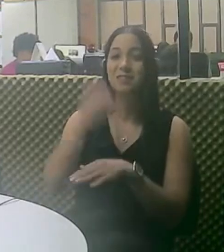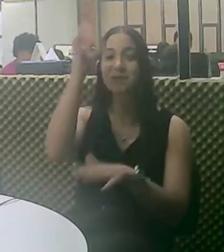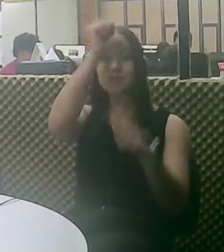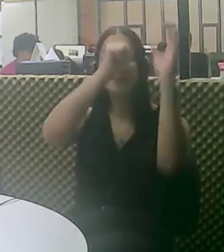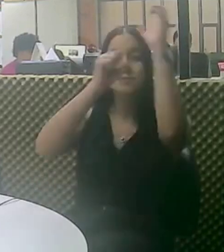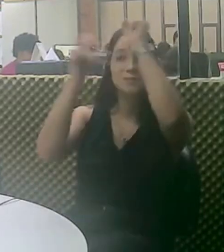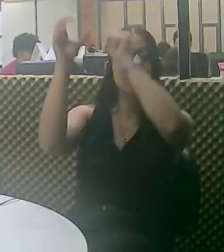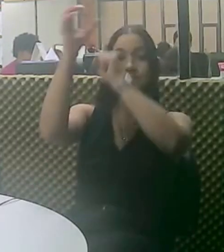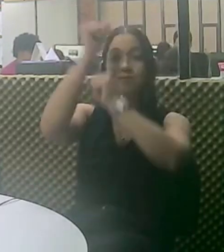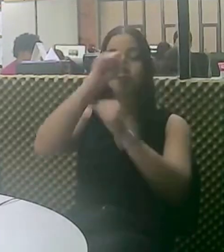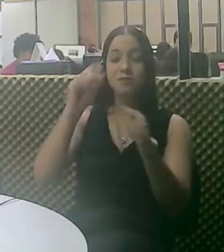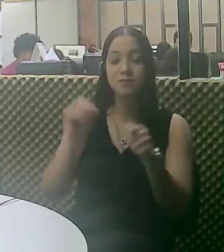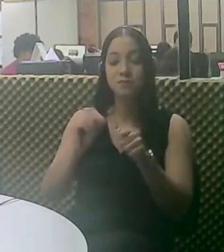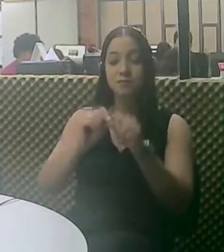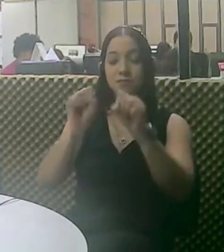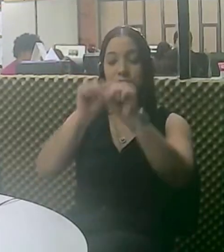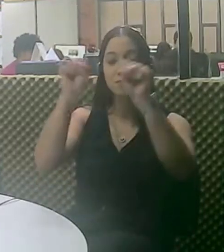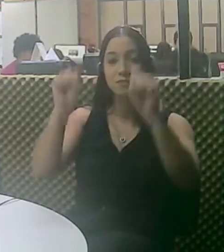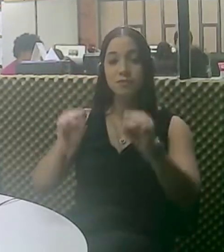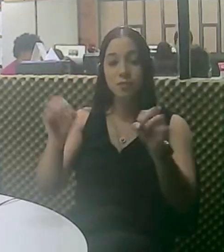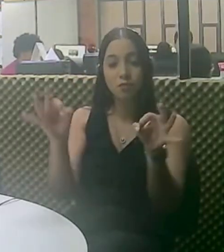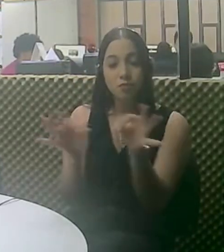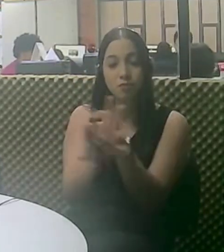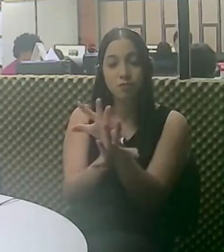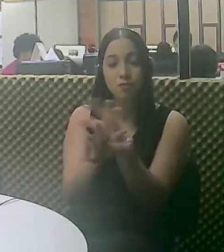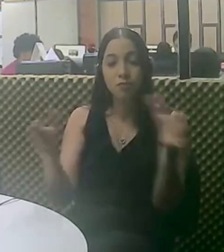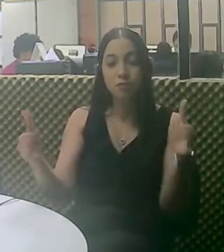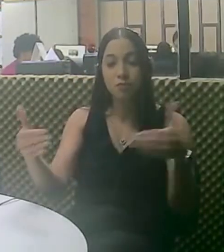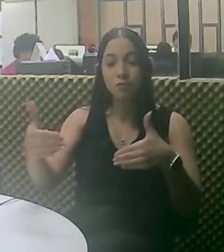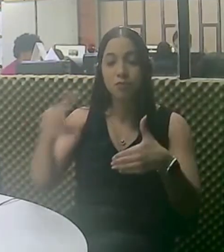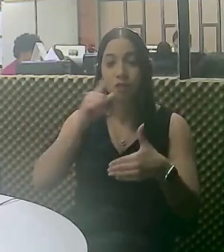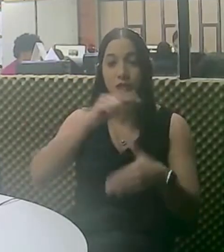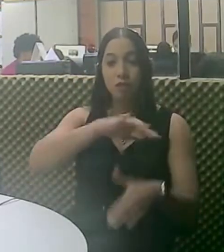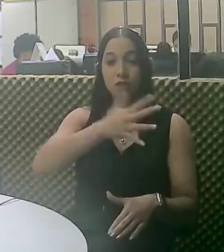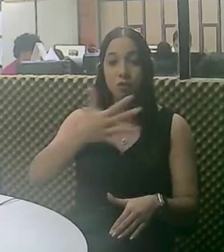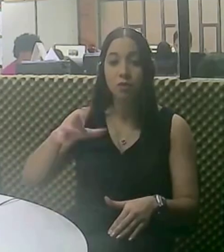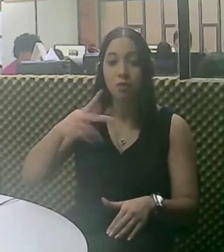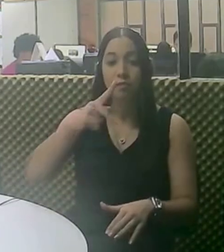aprender sobre a montagem do sistema completo com caixas d'água e